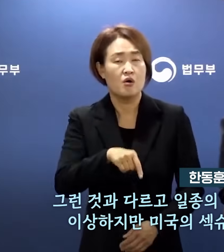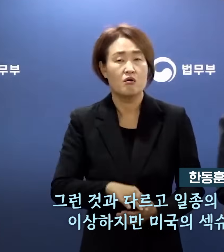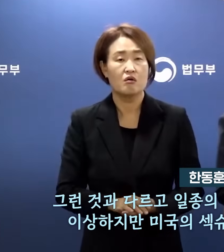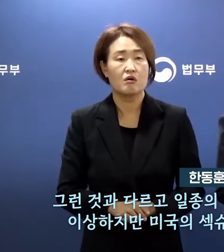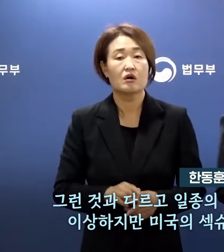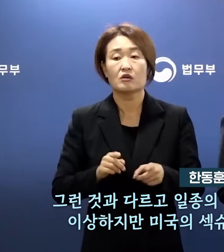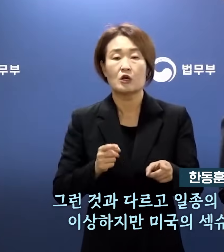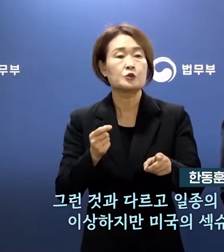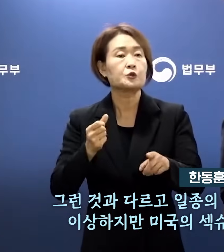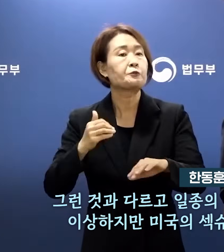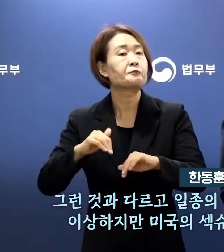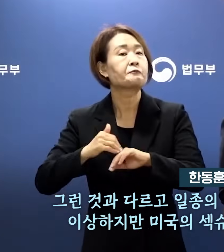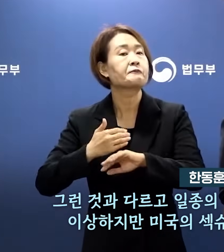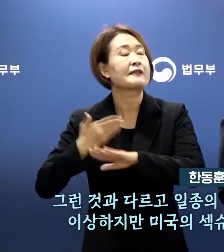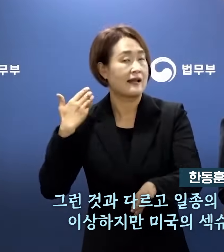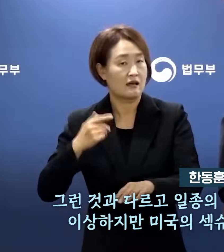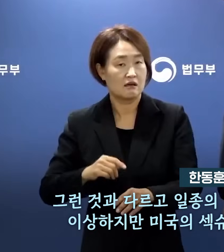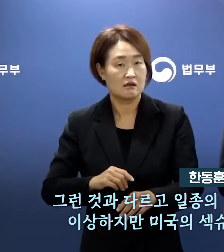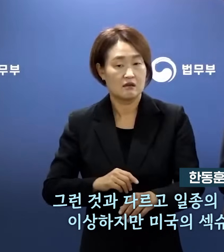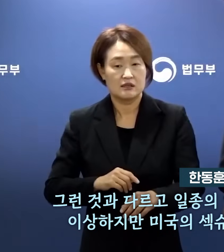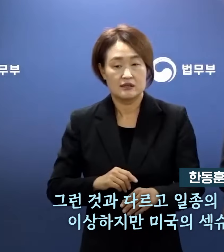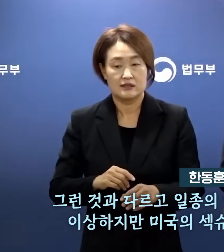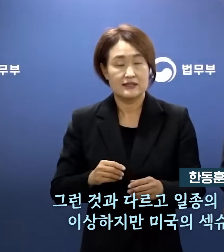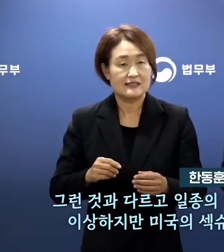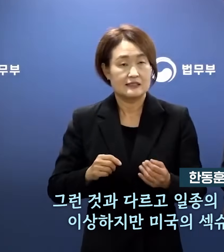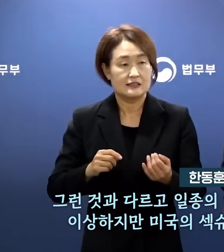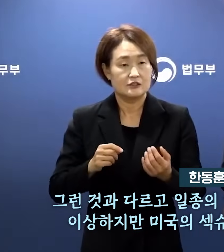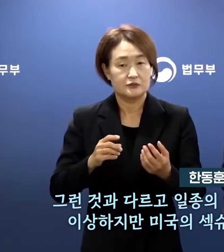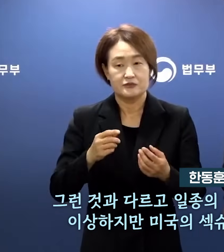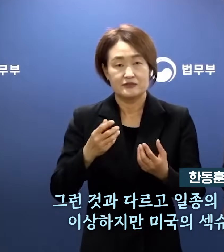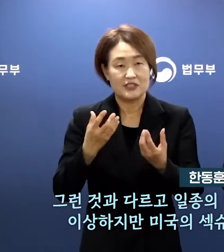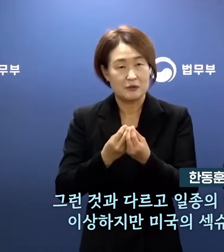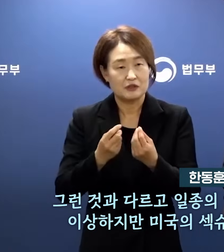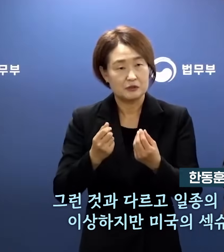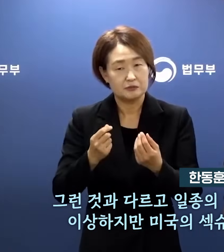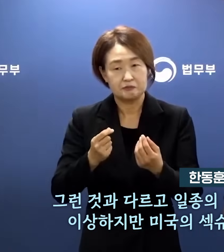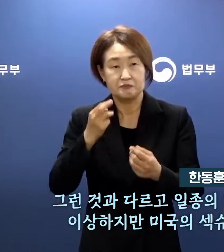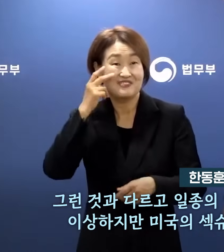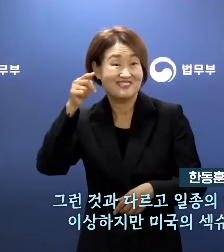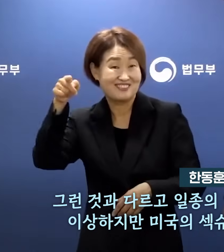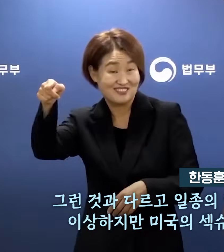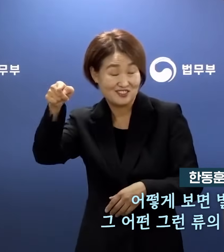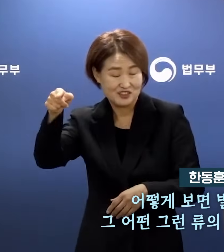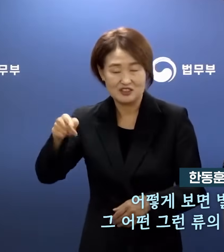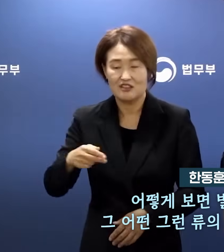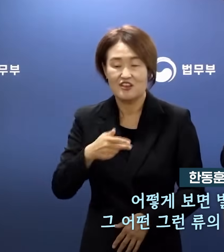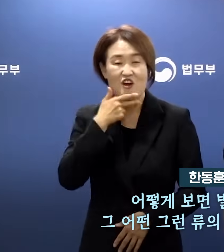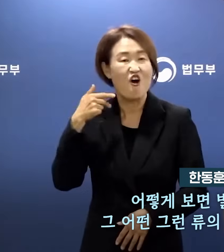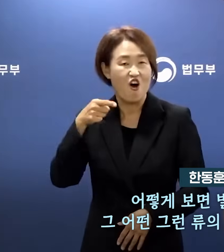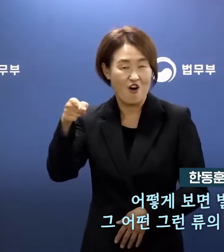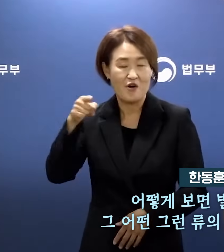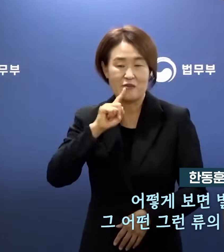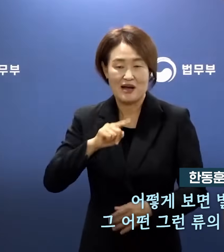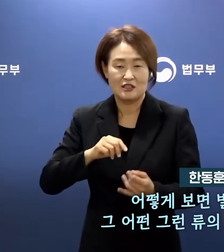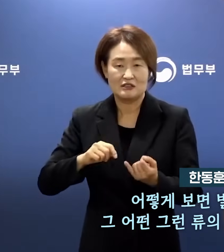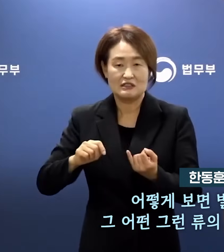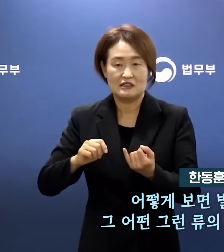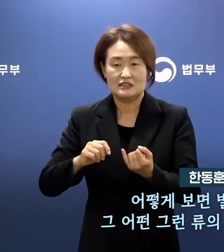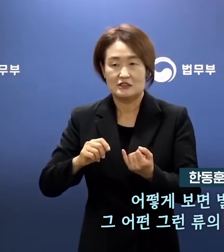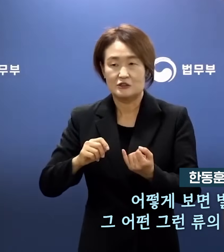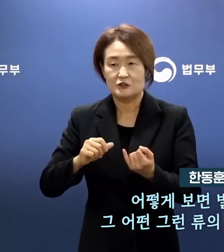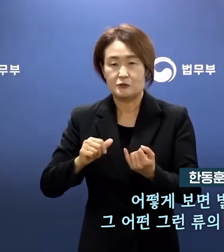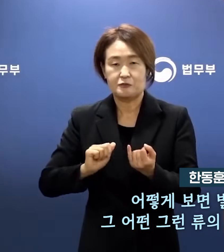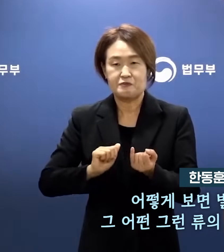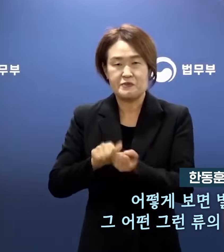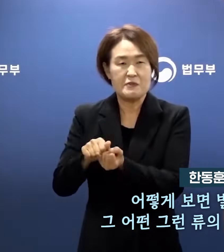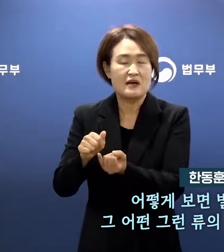그런 것과 다르고 일종의 약탈적. 그러니까 이게 모양은 이상하지만 미국에서 섹슈얼 프레데이터라고 하거든요. 어떻게 보면 발발이 같은